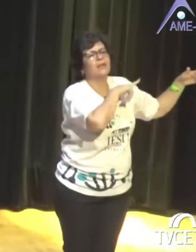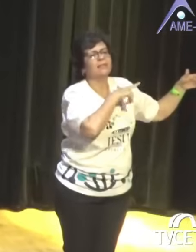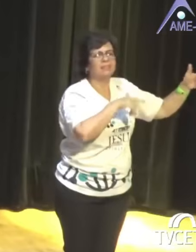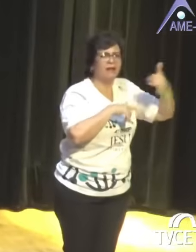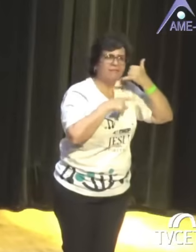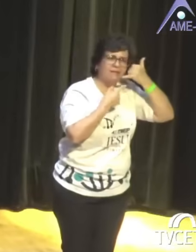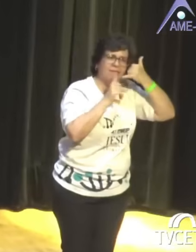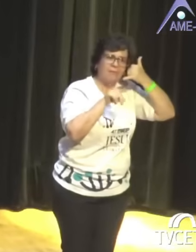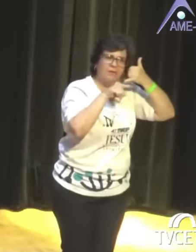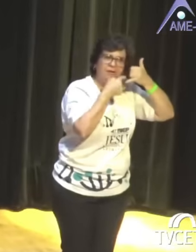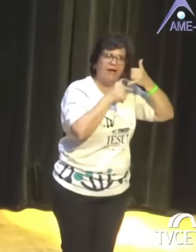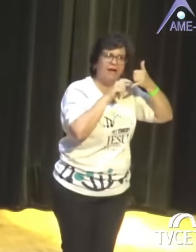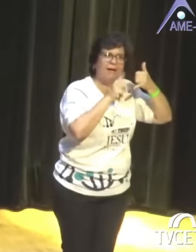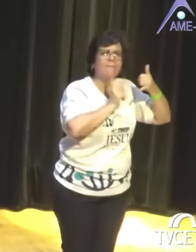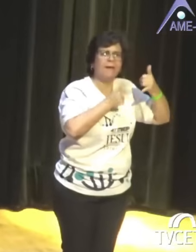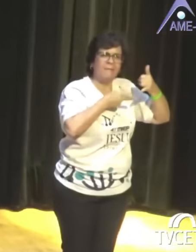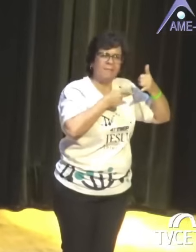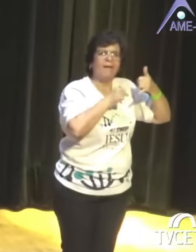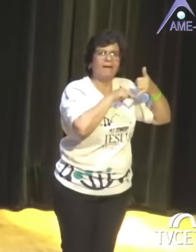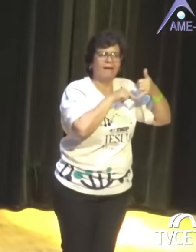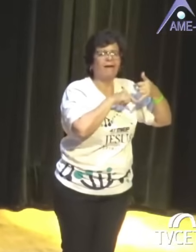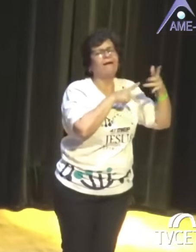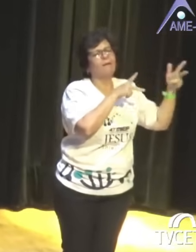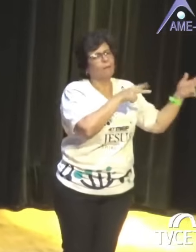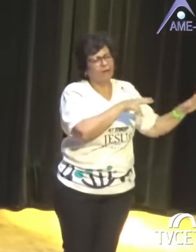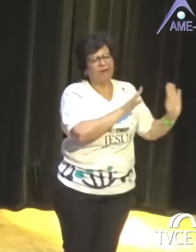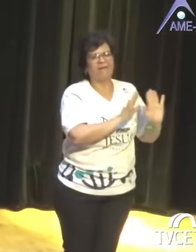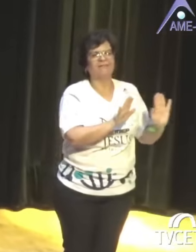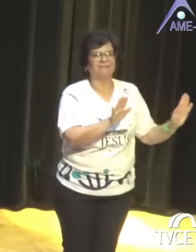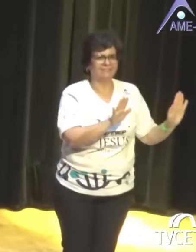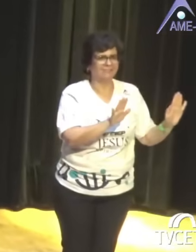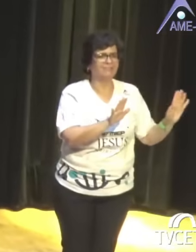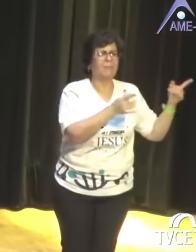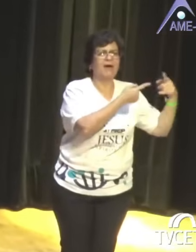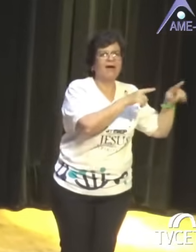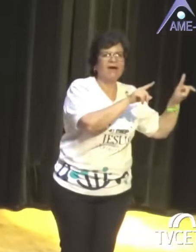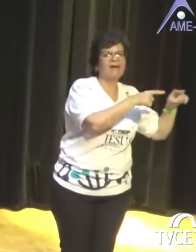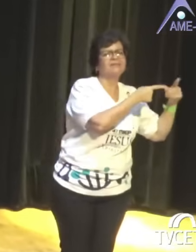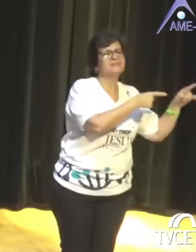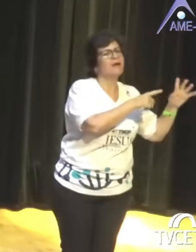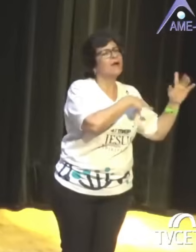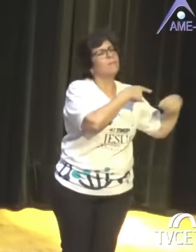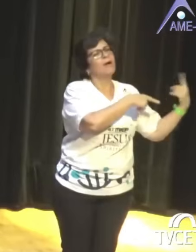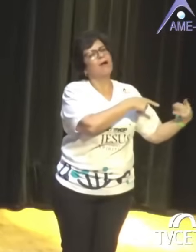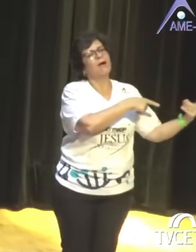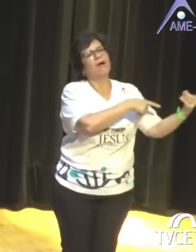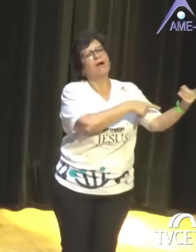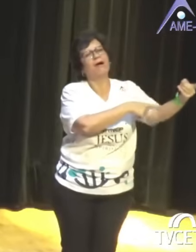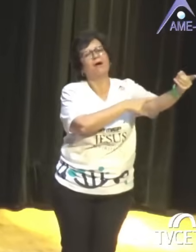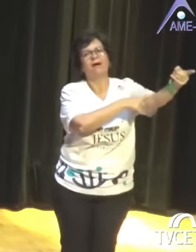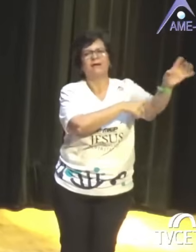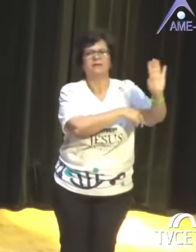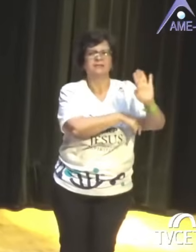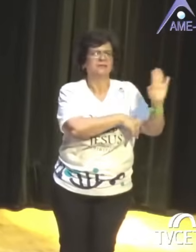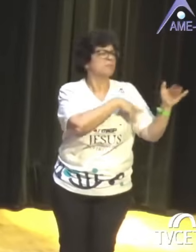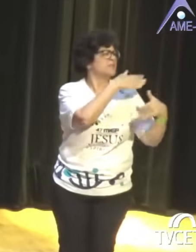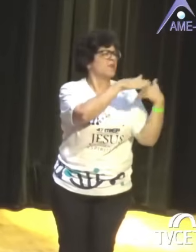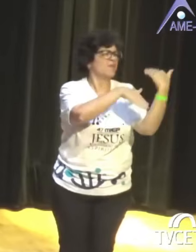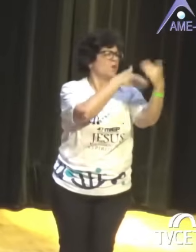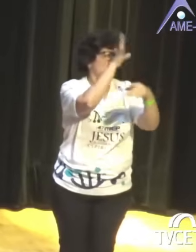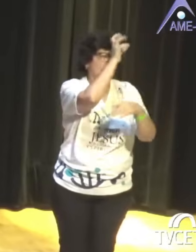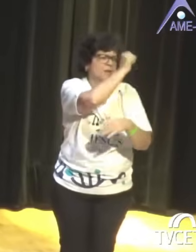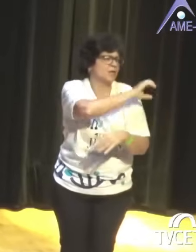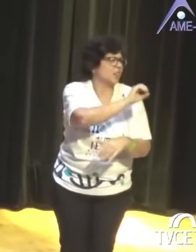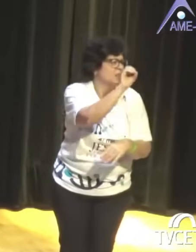no telefone fica tocando aquelas coisas de Bet né aquelas musiquinhas eternamente prisa evoluir tem que